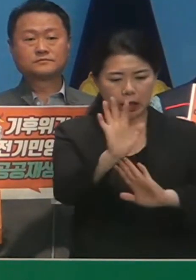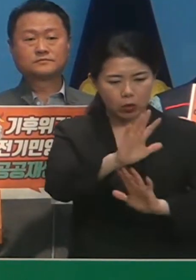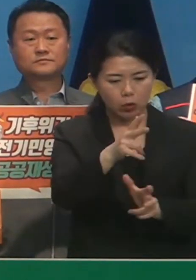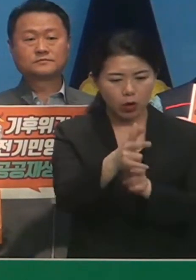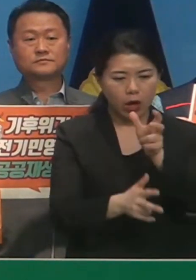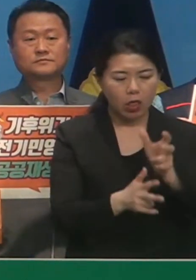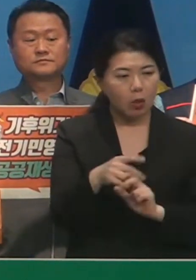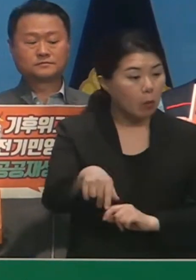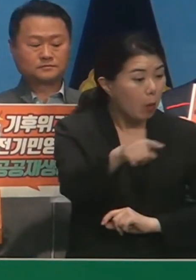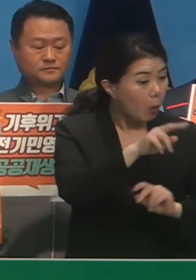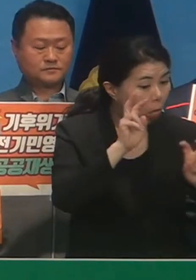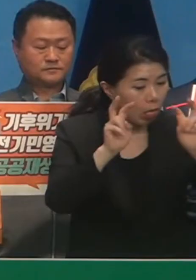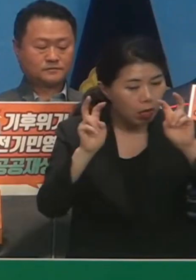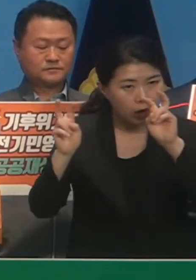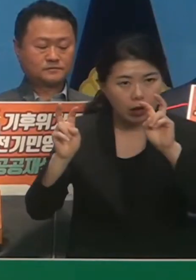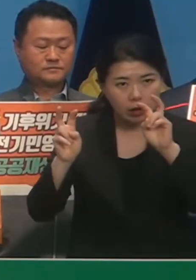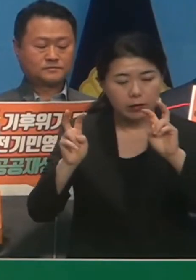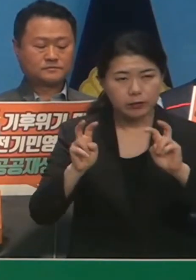산업계